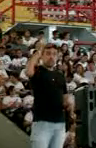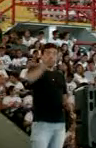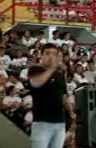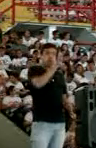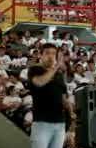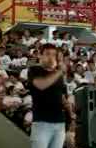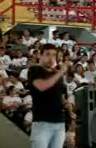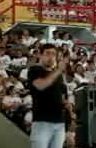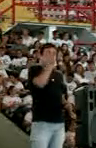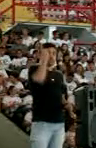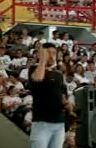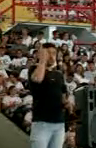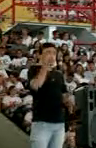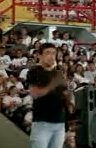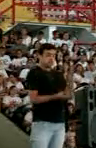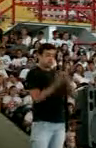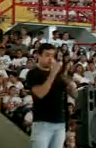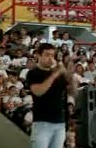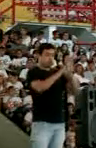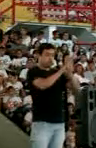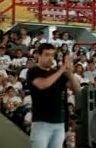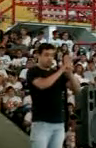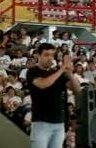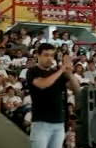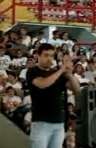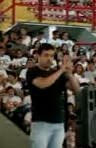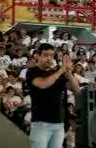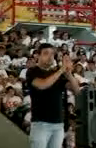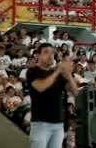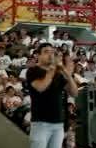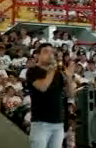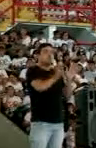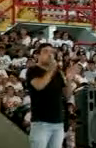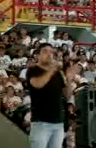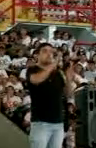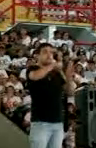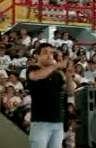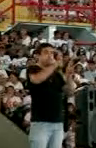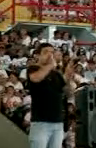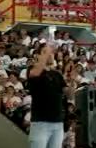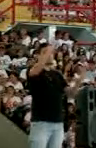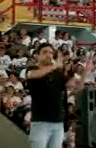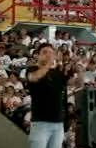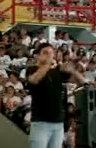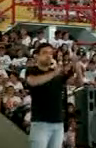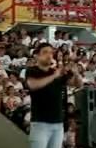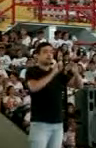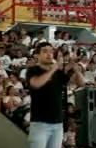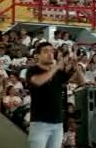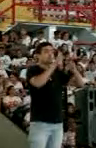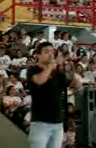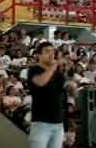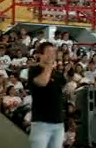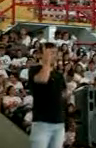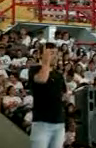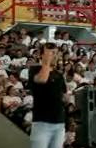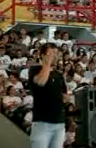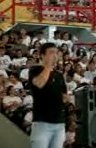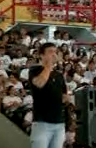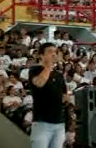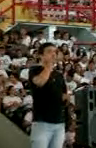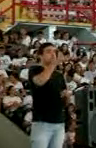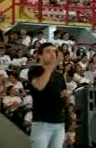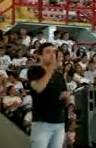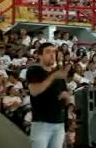adicional? São Paulo criou uma leizinha atraindo investidores. A região do Oeste Paulista era uma região boa para se